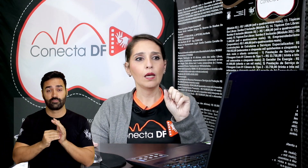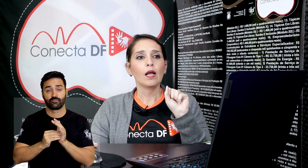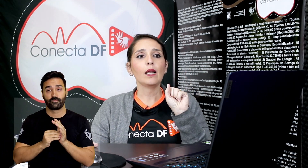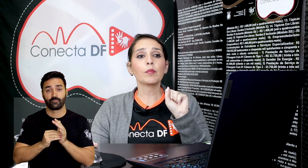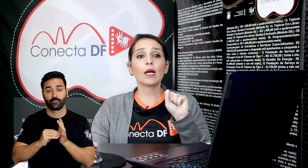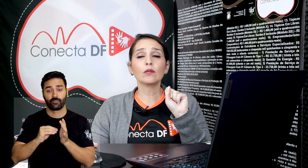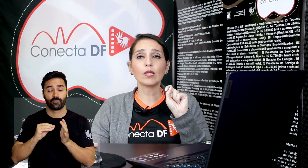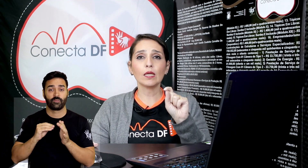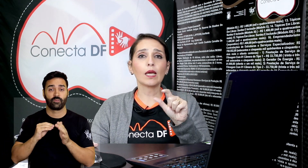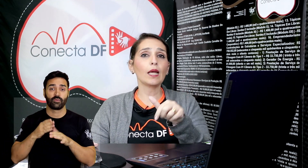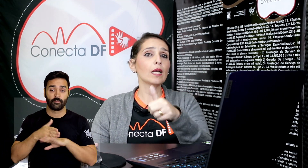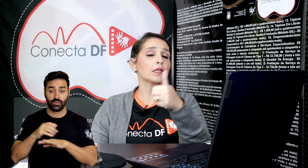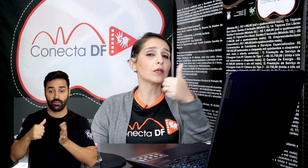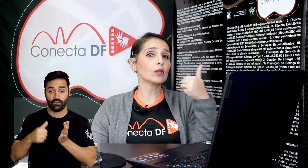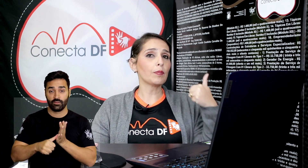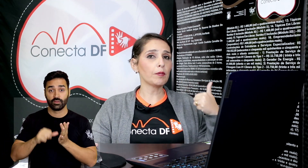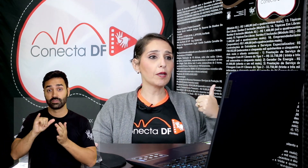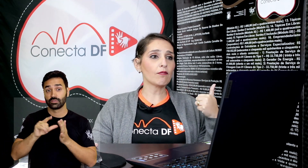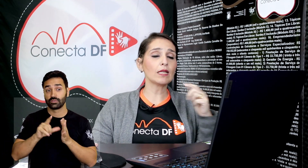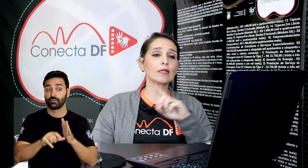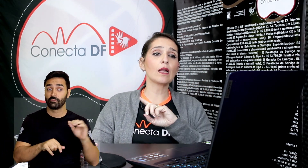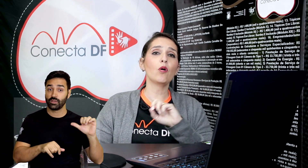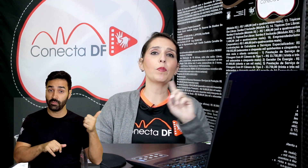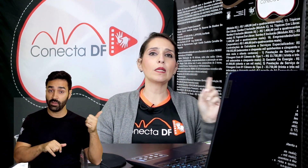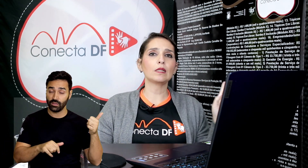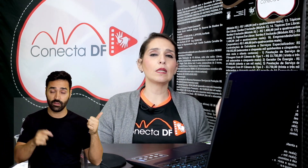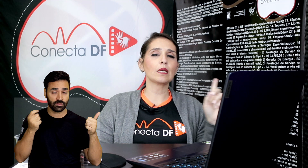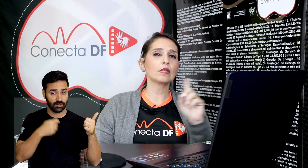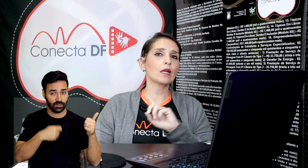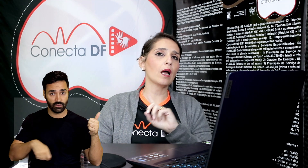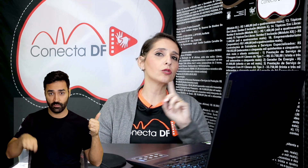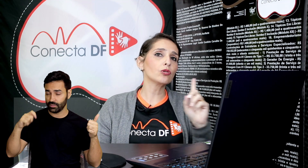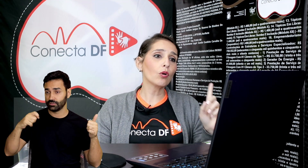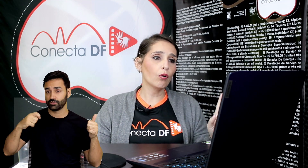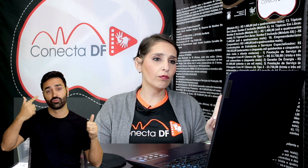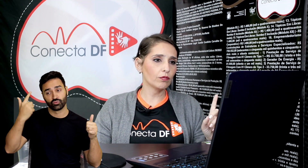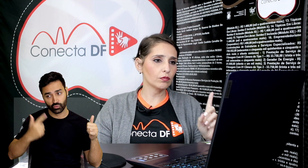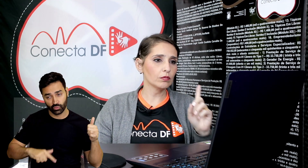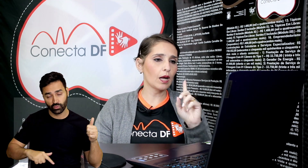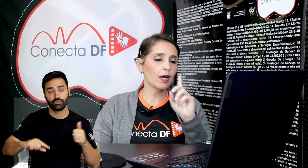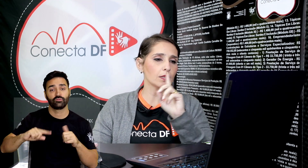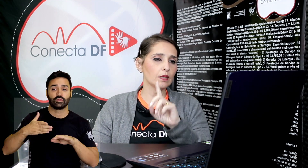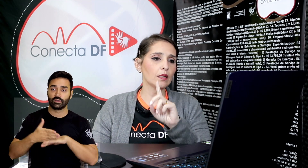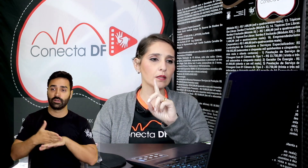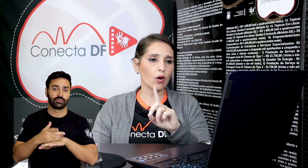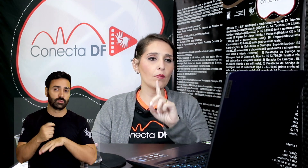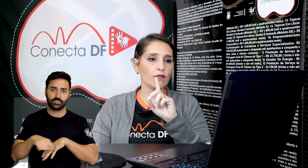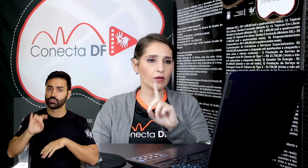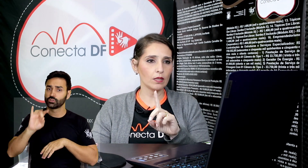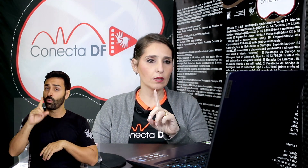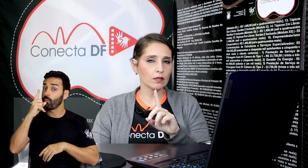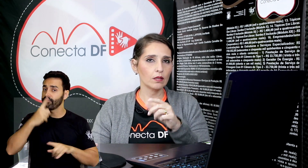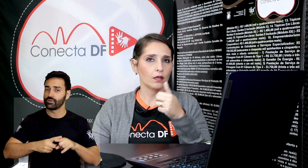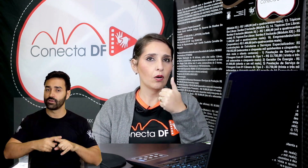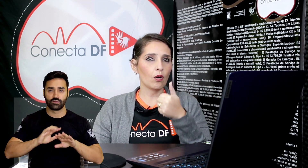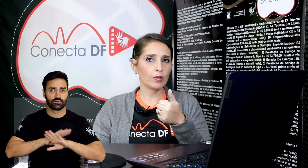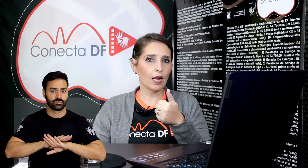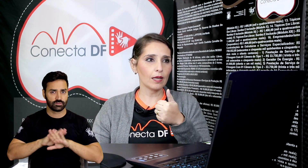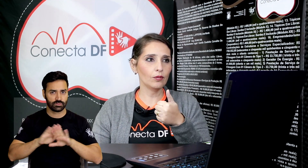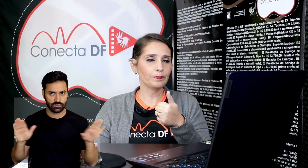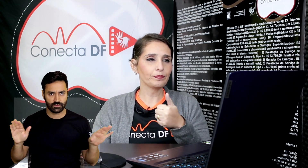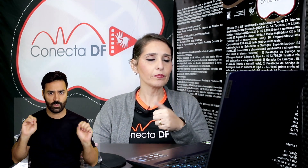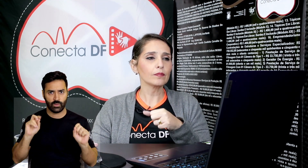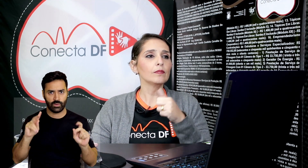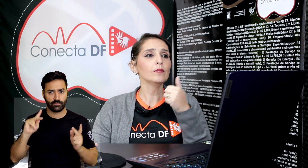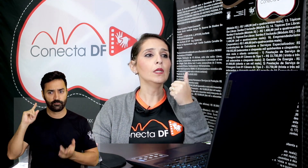vez. Lembrando que quem assinou da primeira vez não precisa assinar de novo, tá? Assina só uma vez.